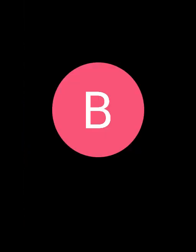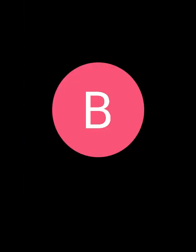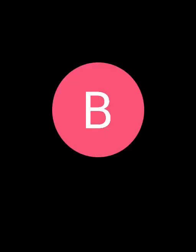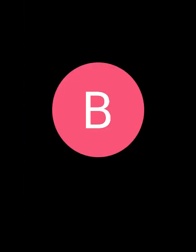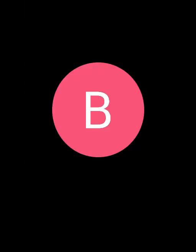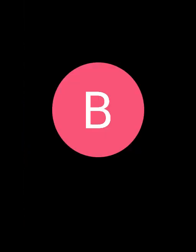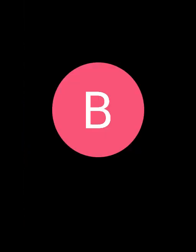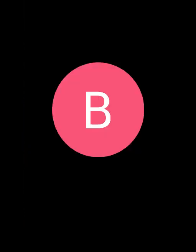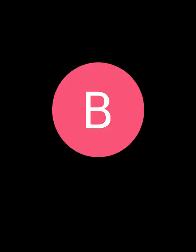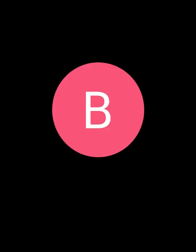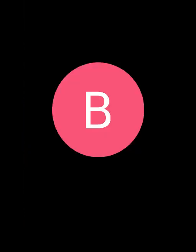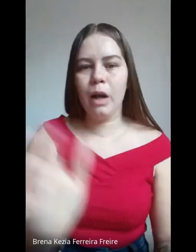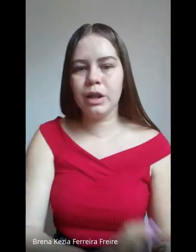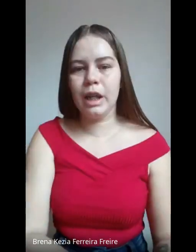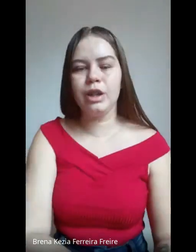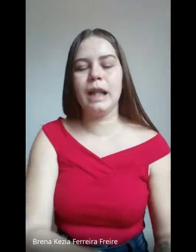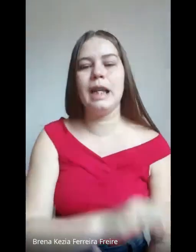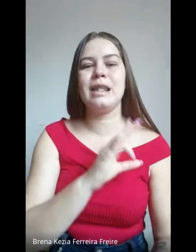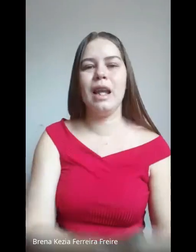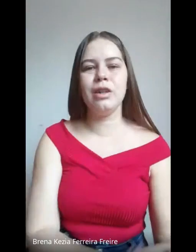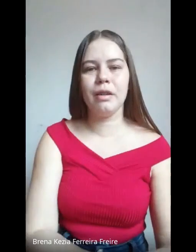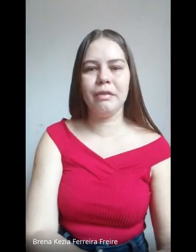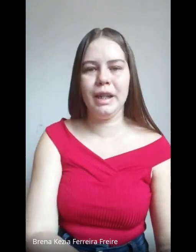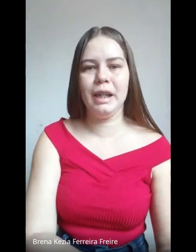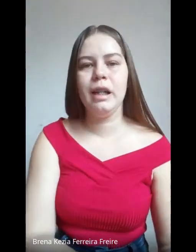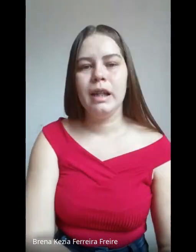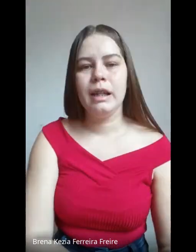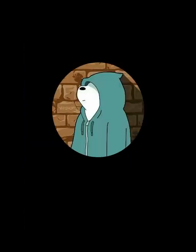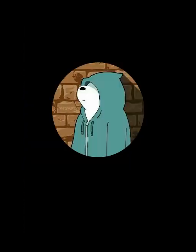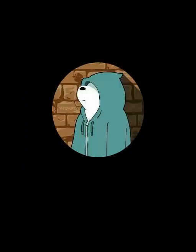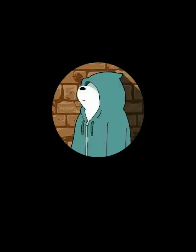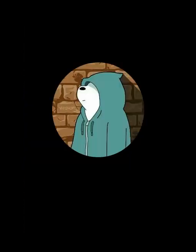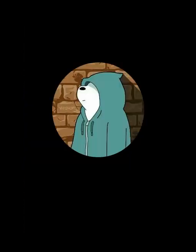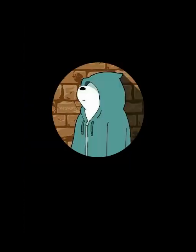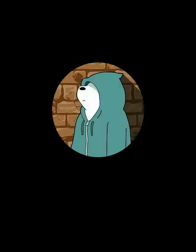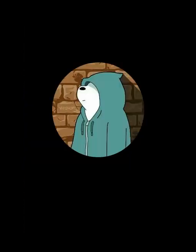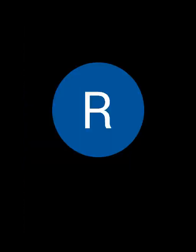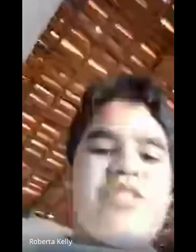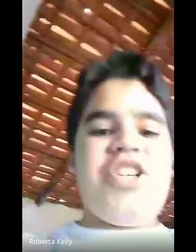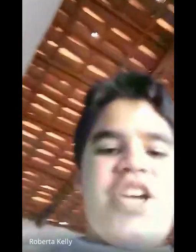Tchau, certo? Tia. Tchau, gente. Até sexta-feira, tá certo? Boa noite. Tchau, tia.